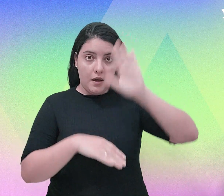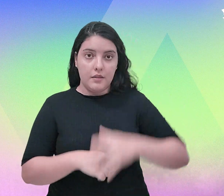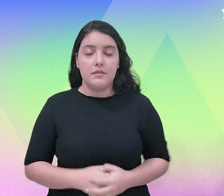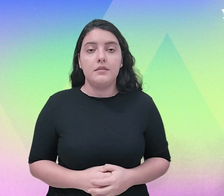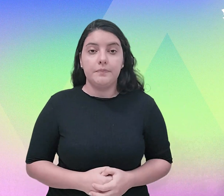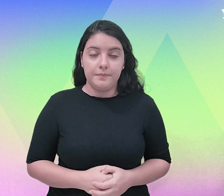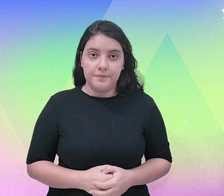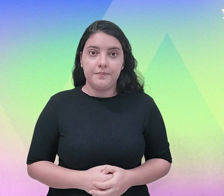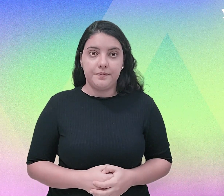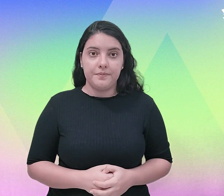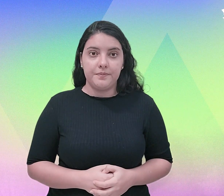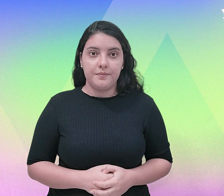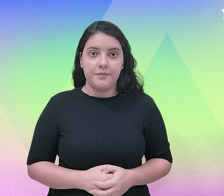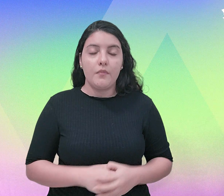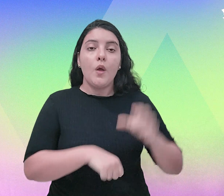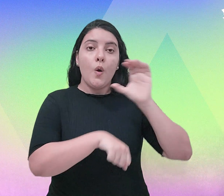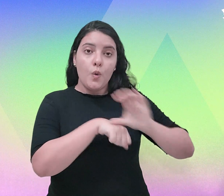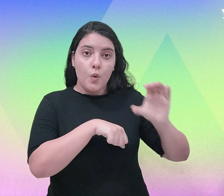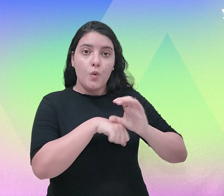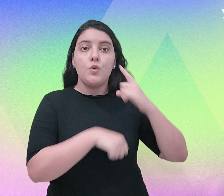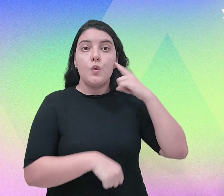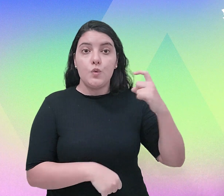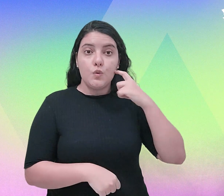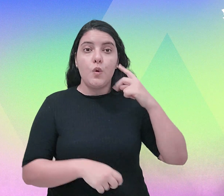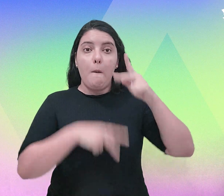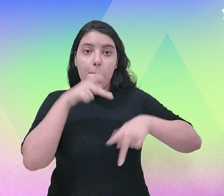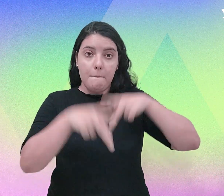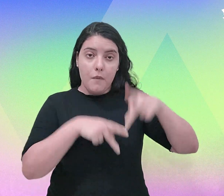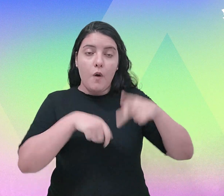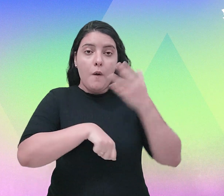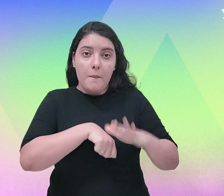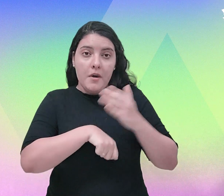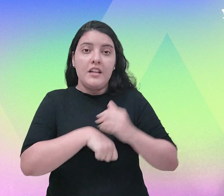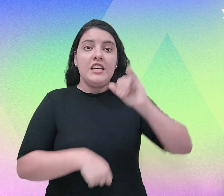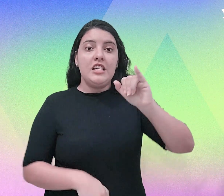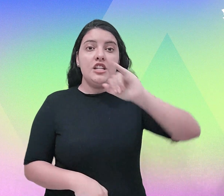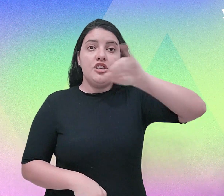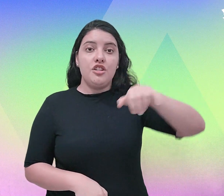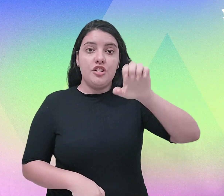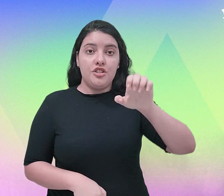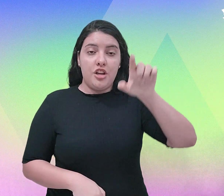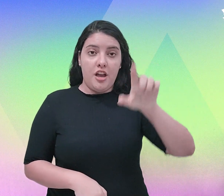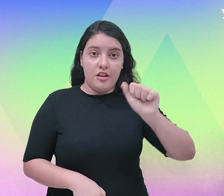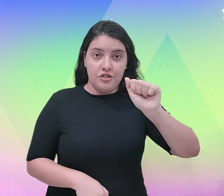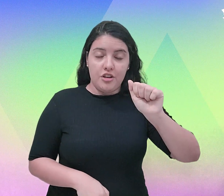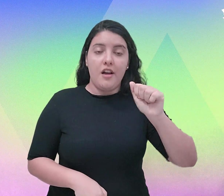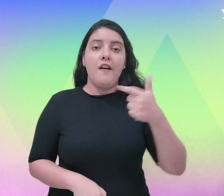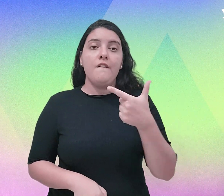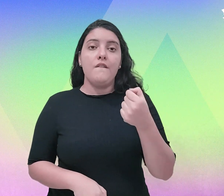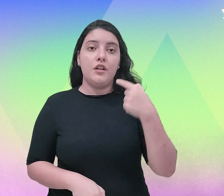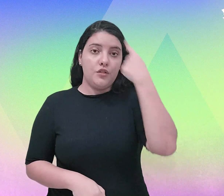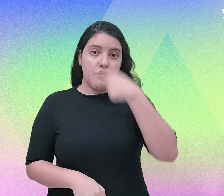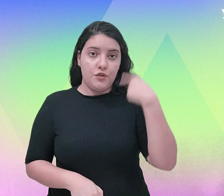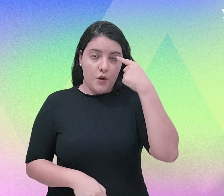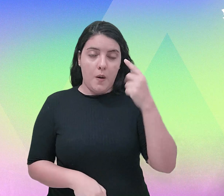curso o som de um povo práticas percussivos de ijexá carga horária 20 horas Professor